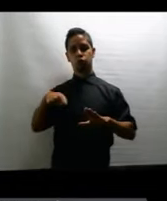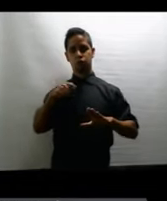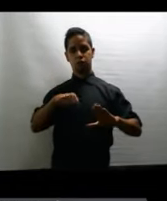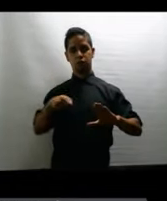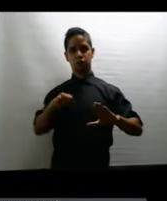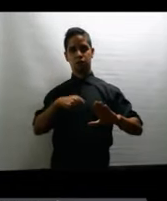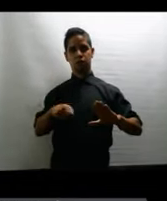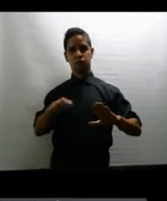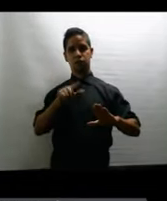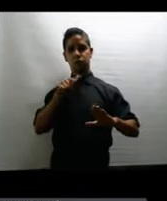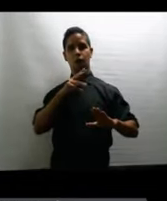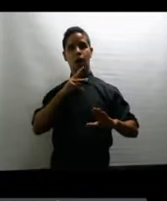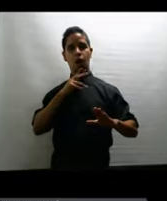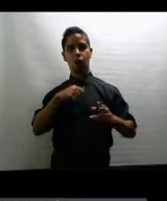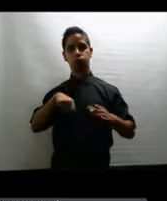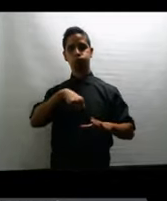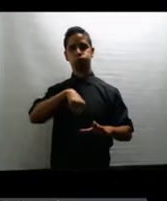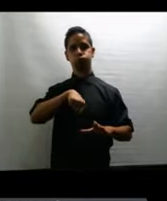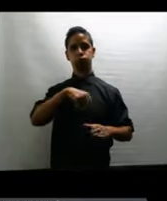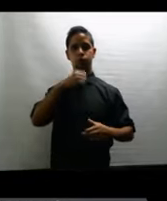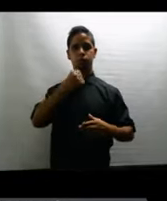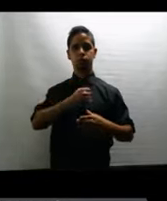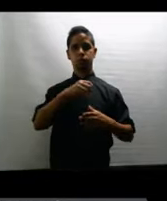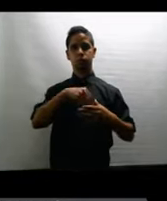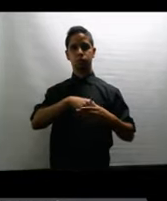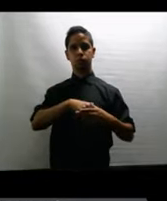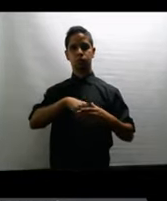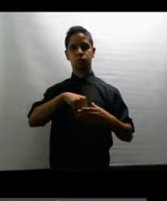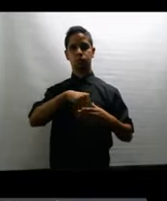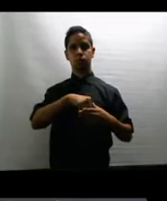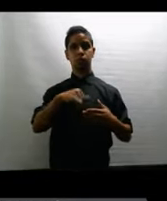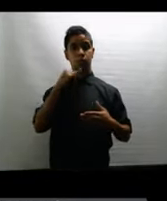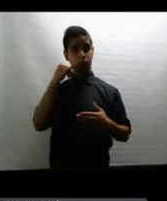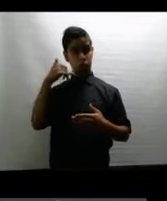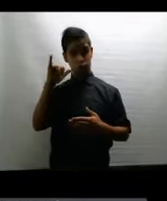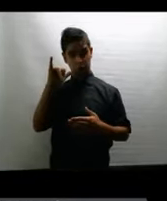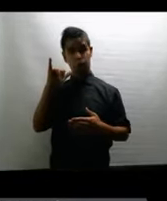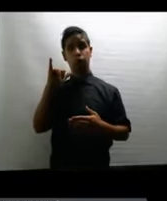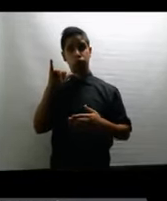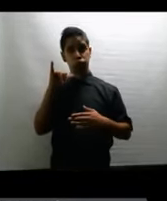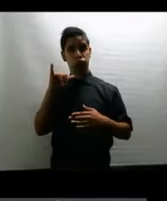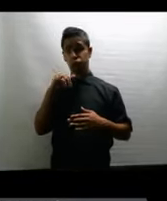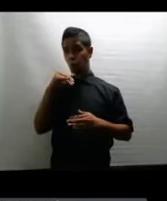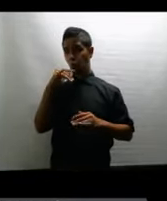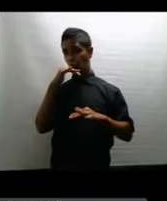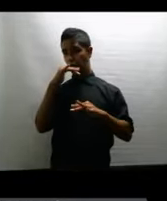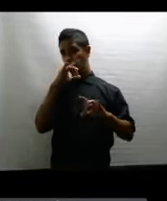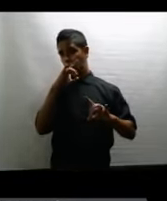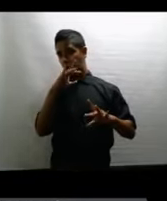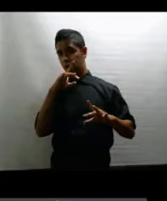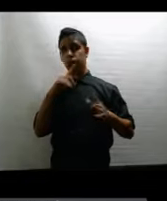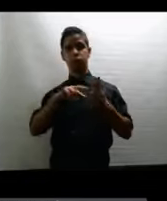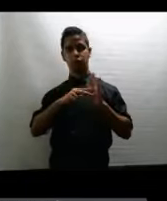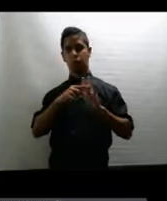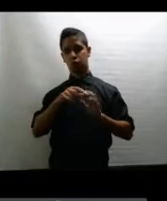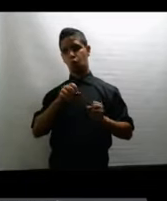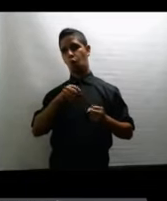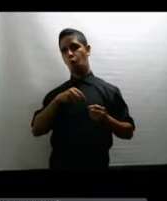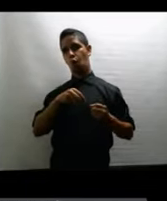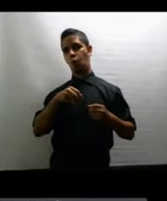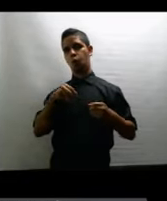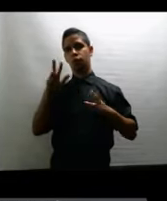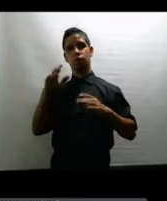soda y 1 galón de agua por un tiempito. A ver qué pasa. Si todavía entonces si dura. Huele fueguito, pues de ahí lo bota.